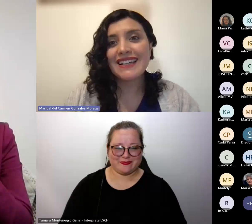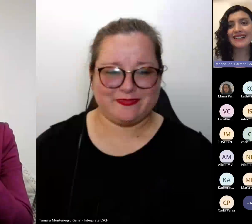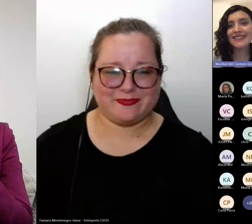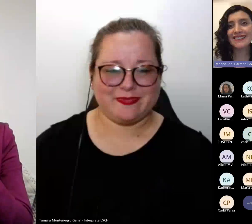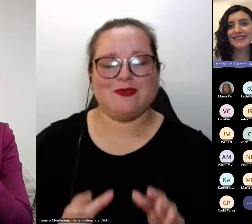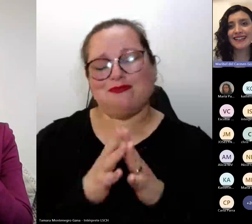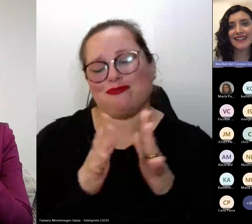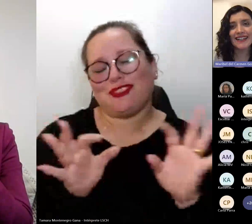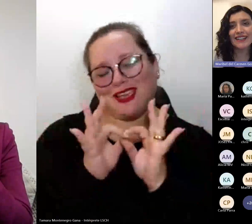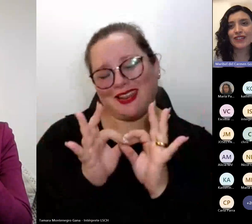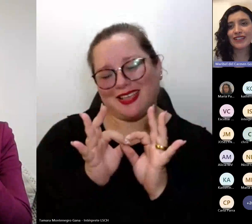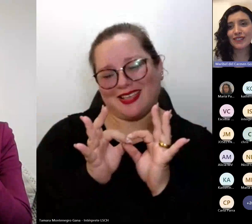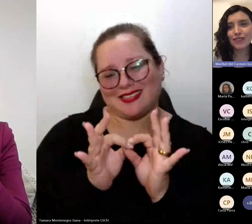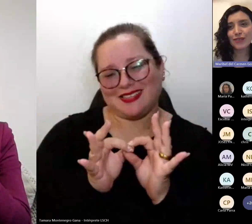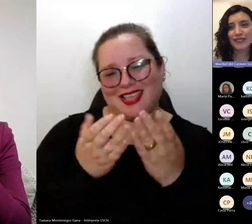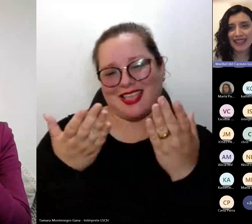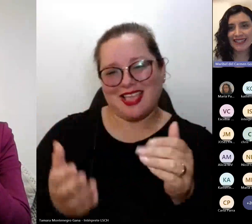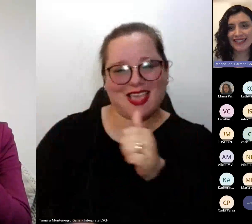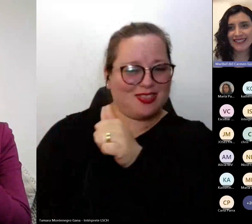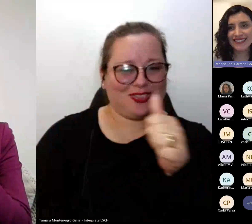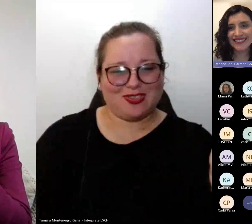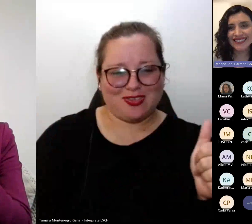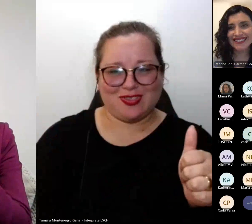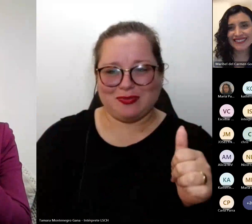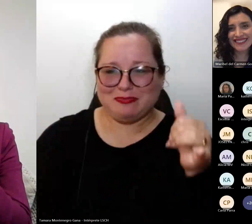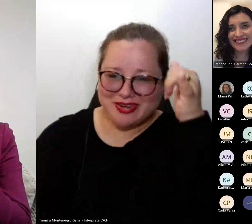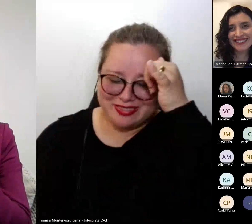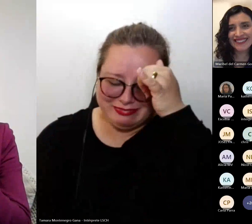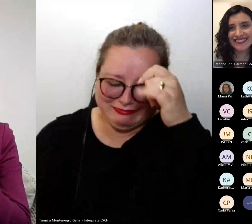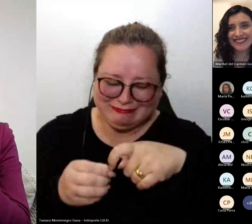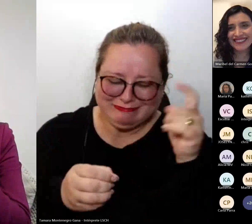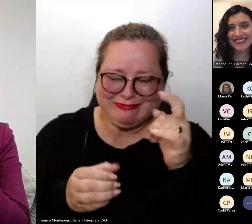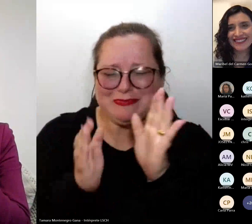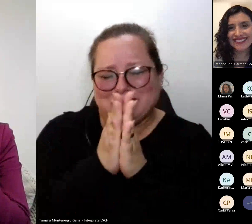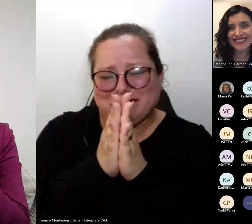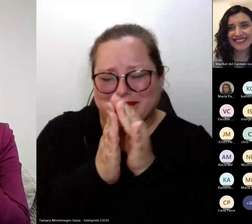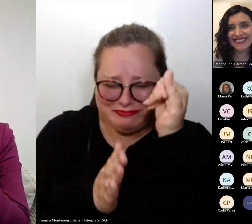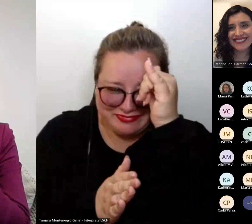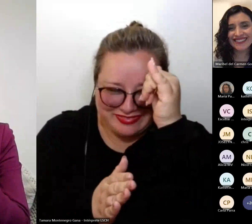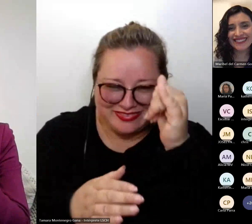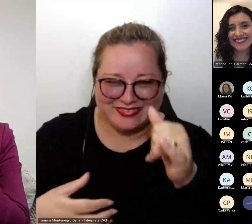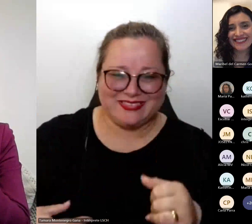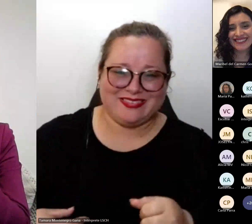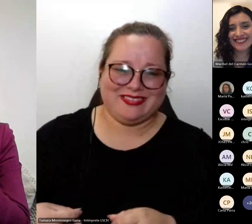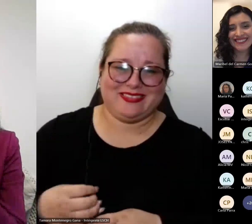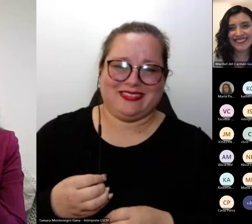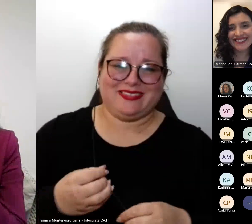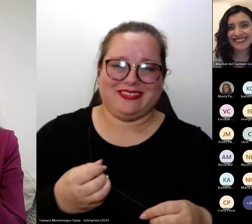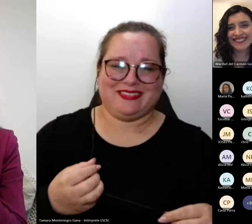Muchas gracias a todas Ay, y todos ustedes. perdón, te saqué mientras pasaba hablando.